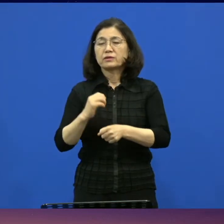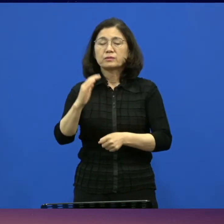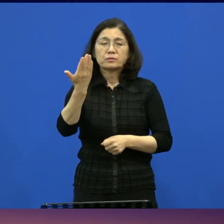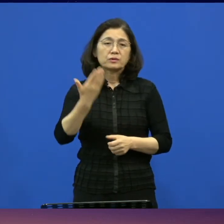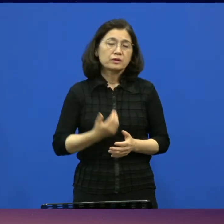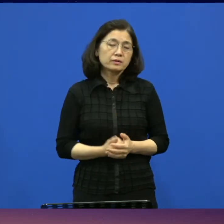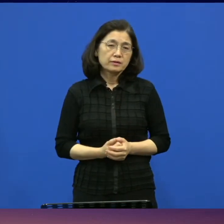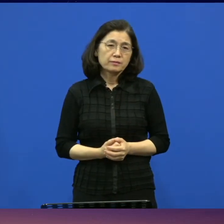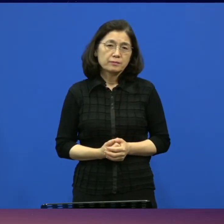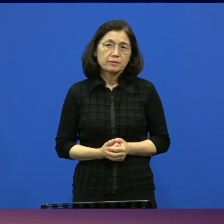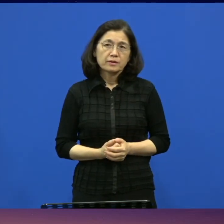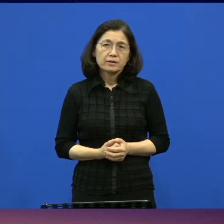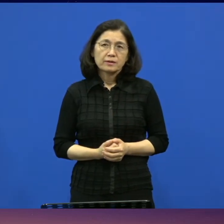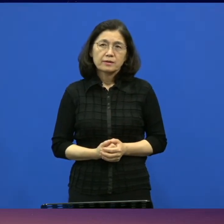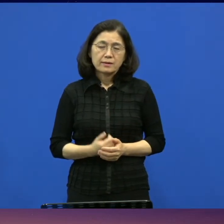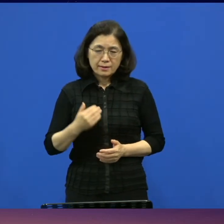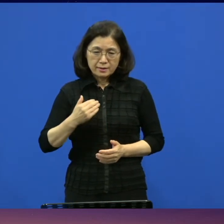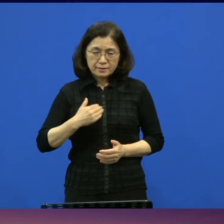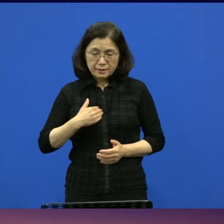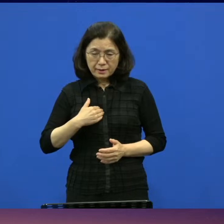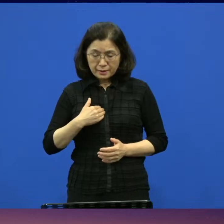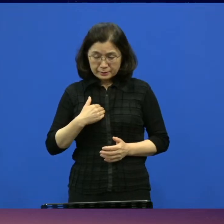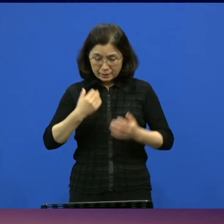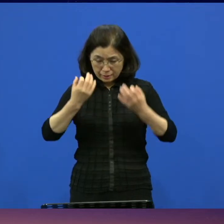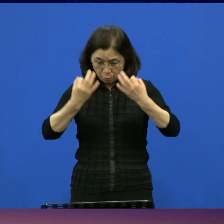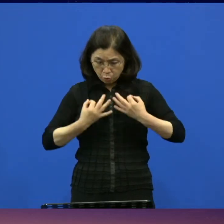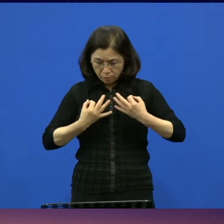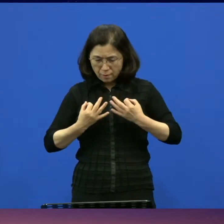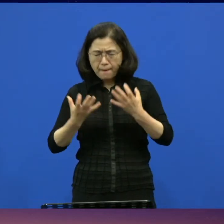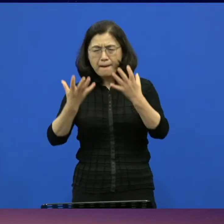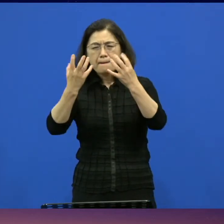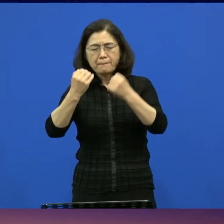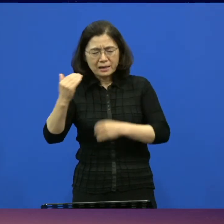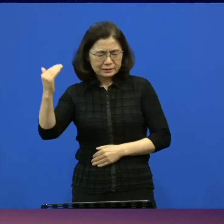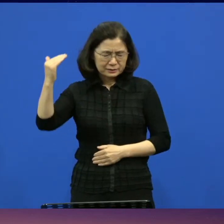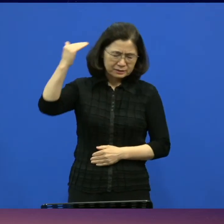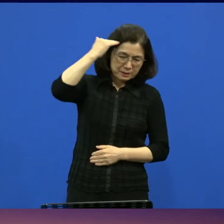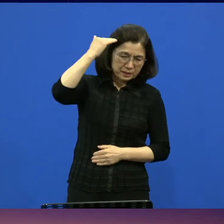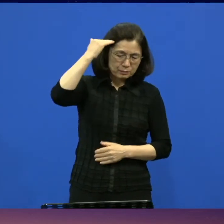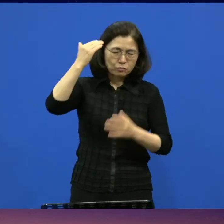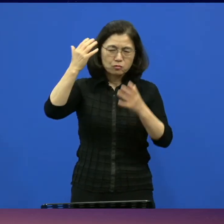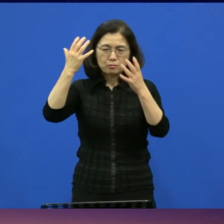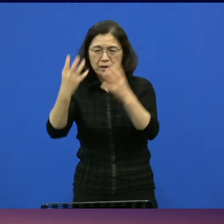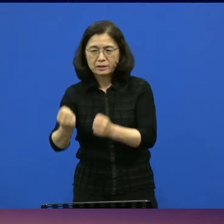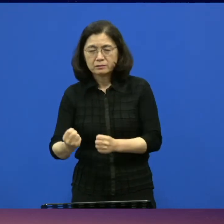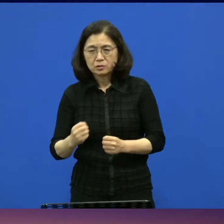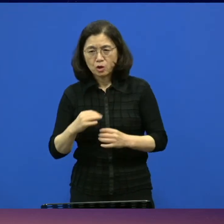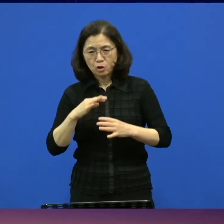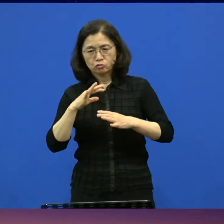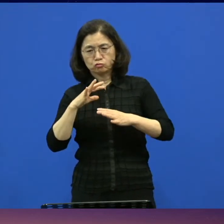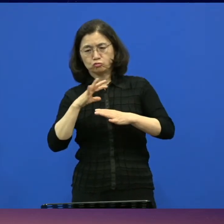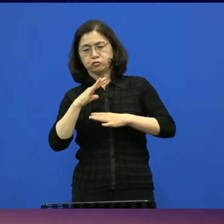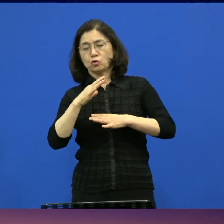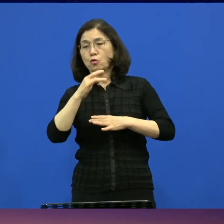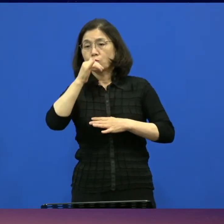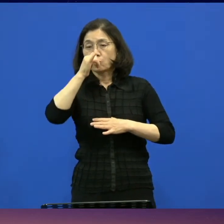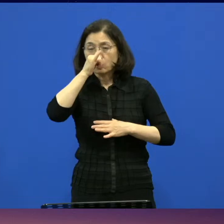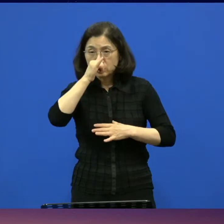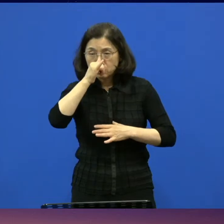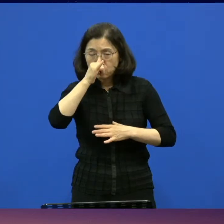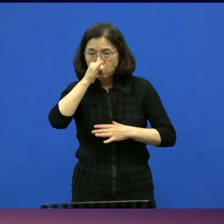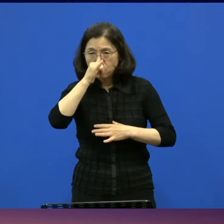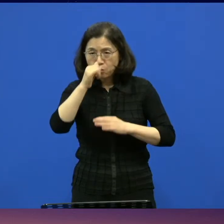여러분 우리 안에 숱한 장애물들이 있습니다. 여러분 그런 것들이 골짜기를 만드는 거예요. 어떤 두려움이 있는 거죠. 어떤 열등감이라고